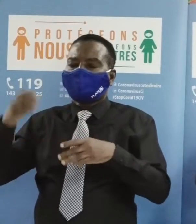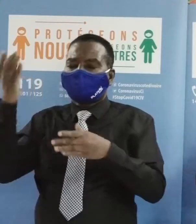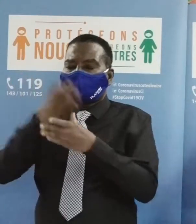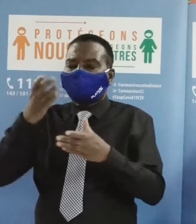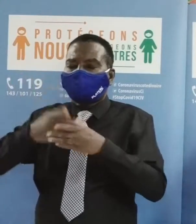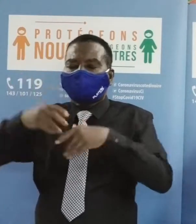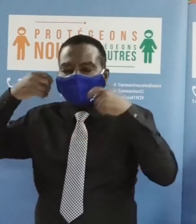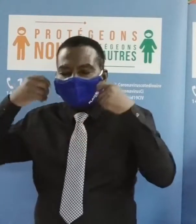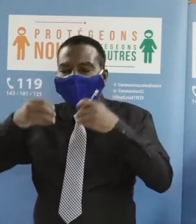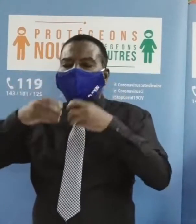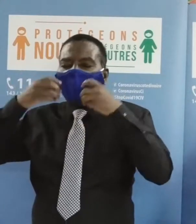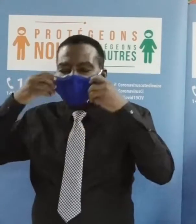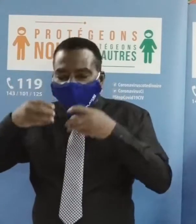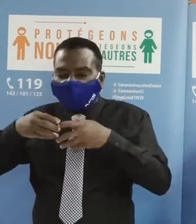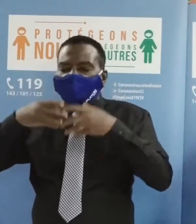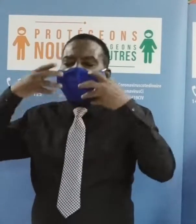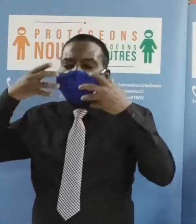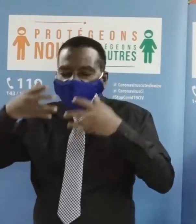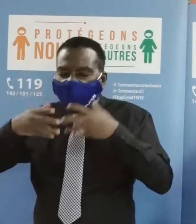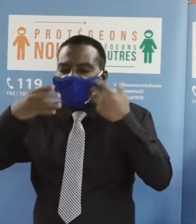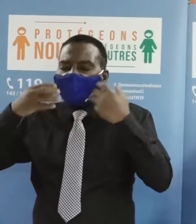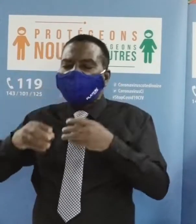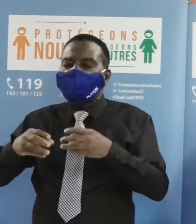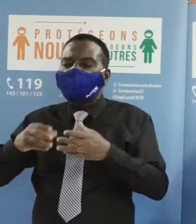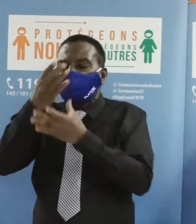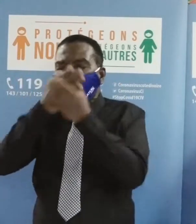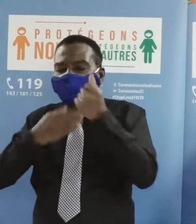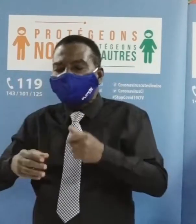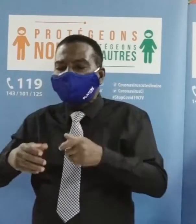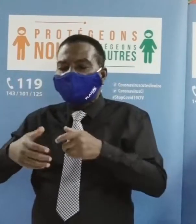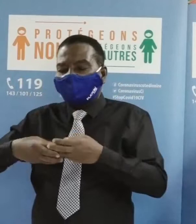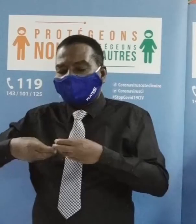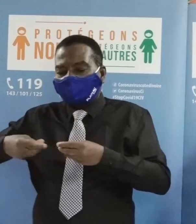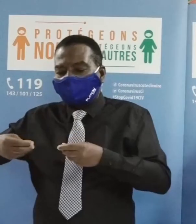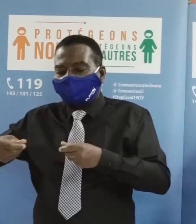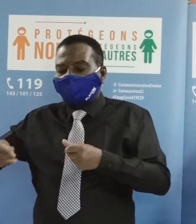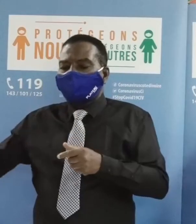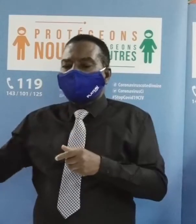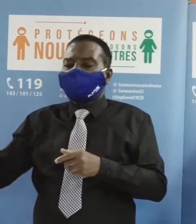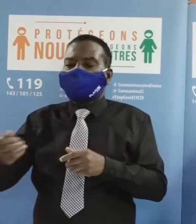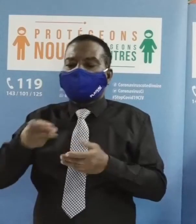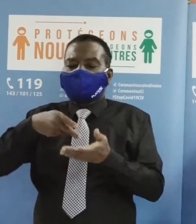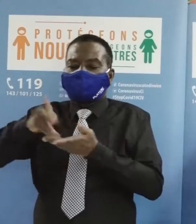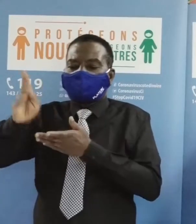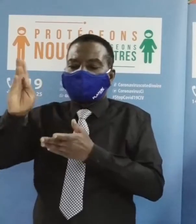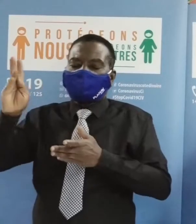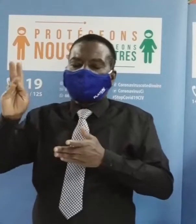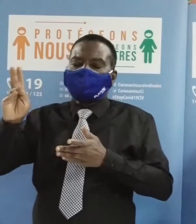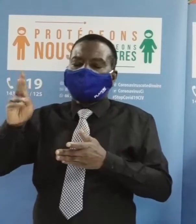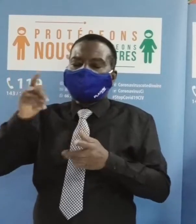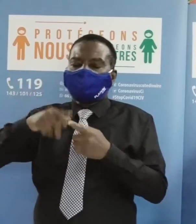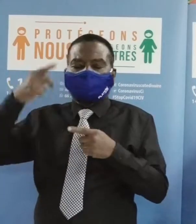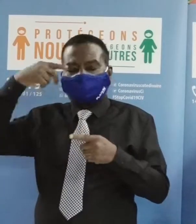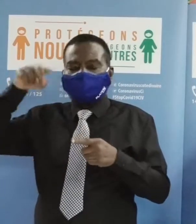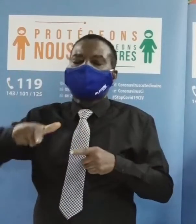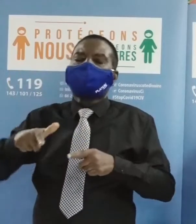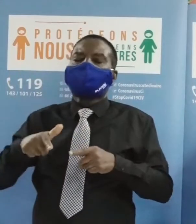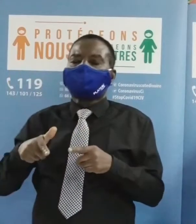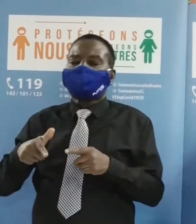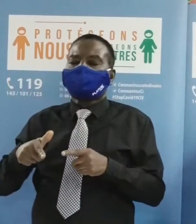on ne tourne et ouf on manque de moyens de s'en procurer à cet effet